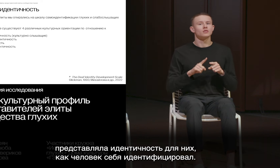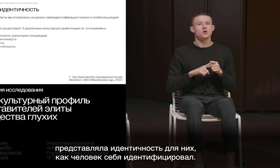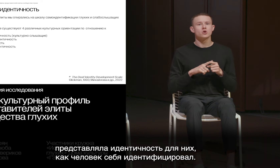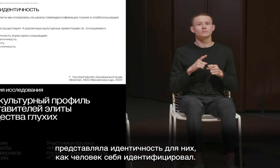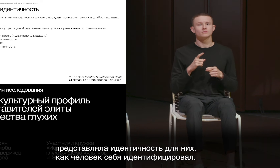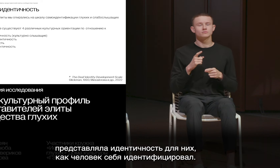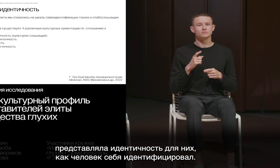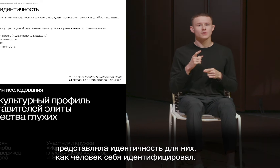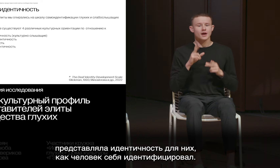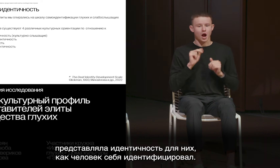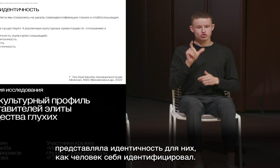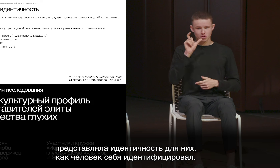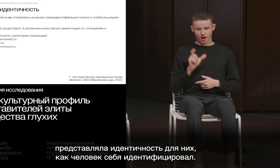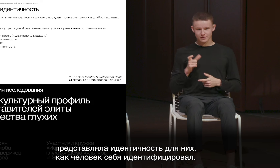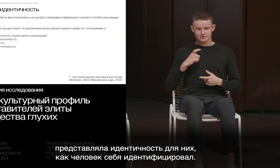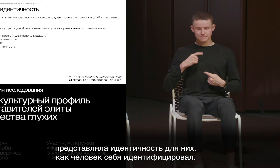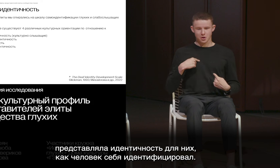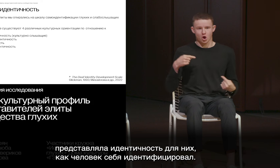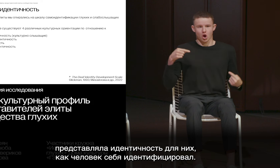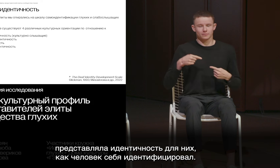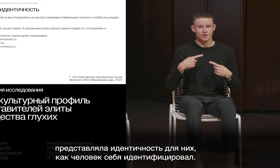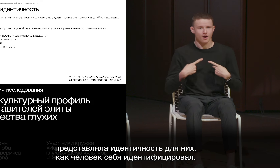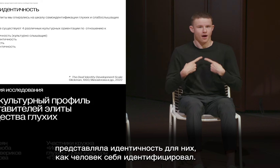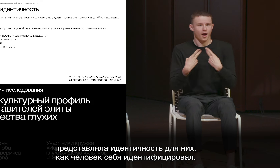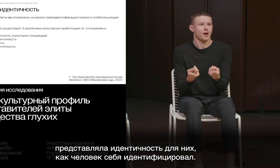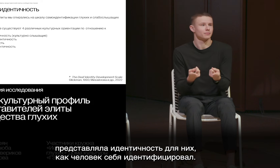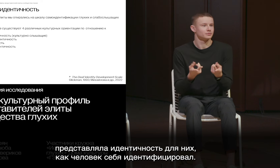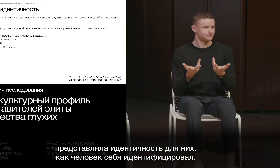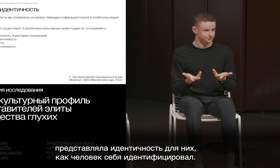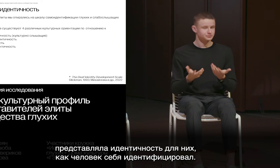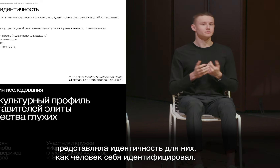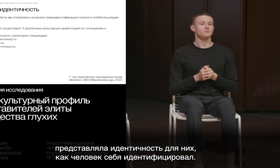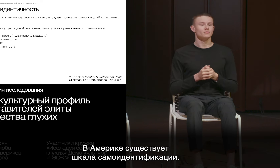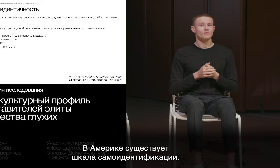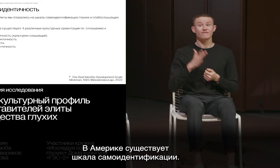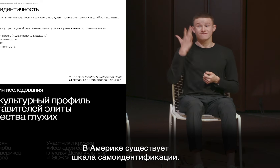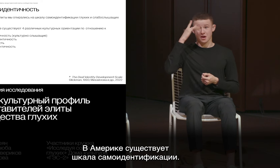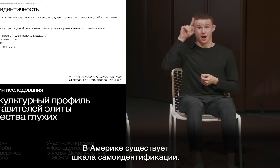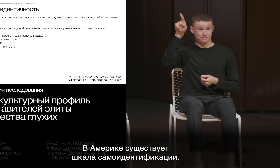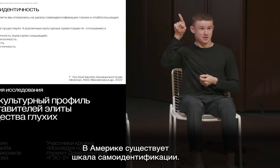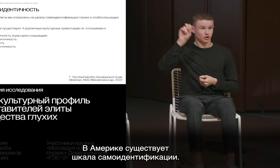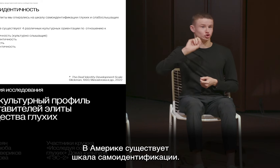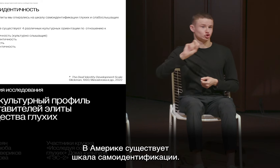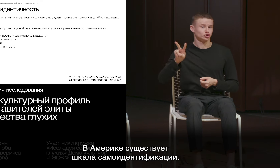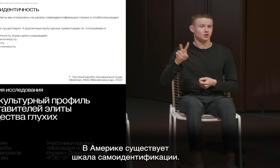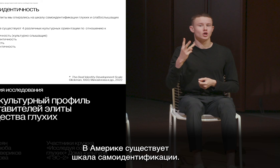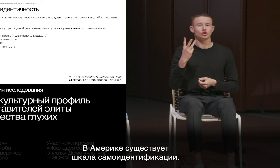представляла идентичность для них, как человек себя идентифицировал и как определял. Например, в